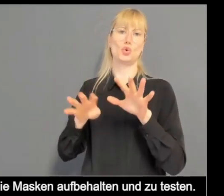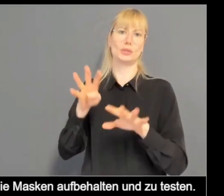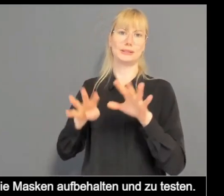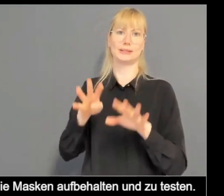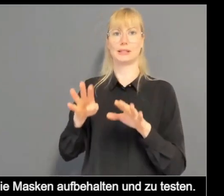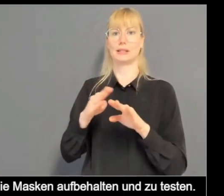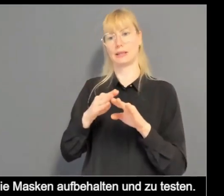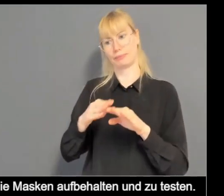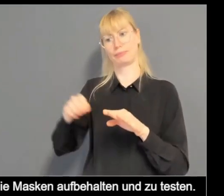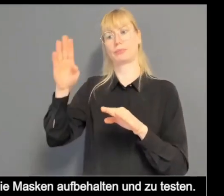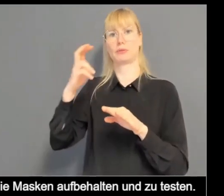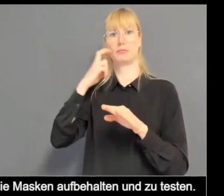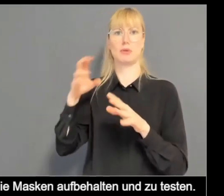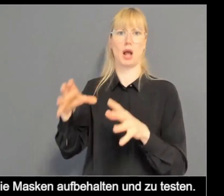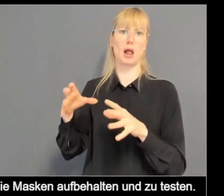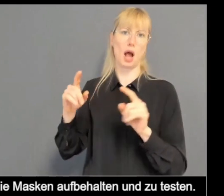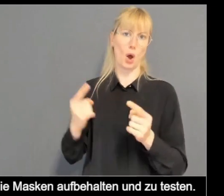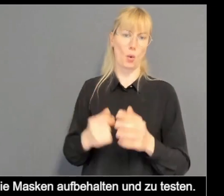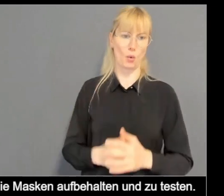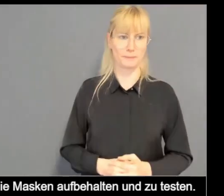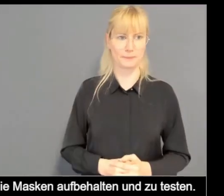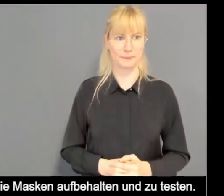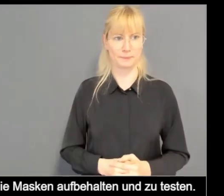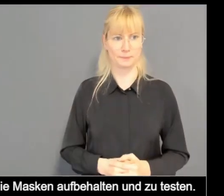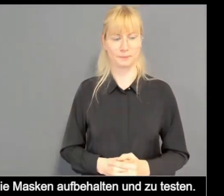Entwicklung nach oben. Zur